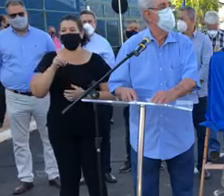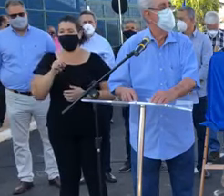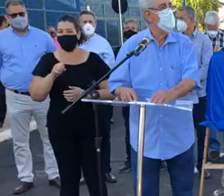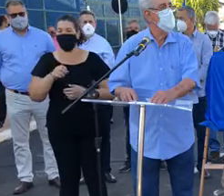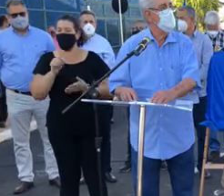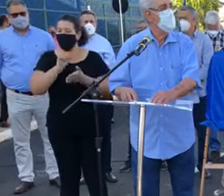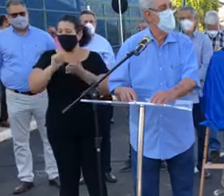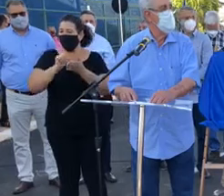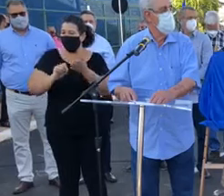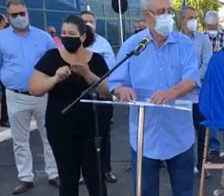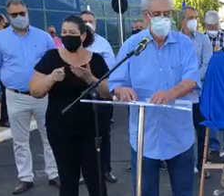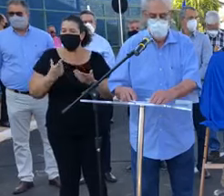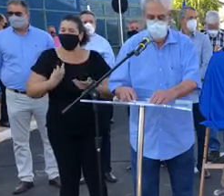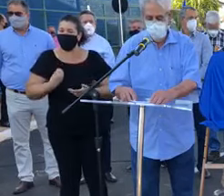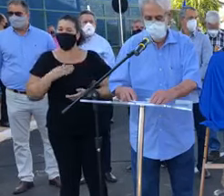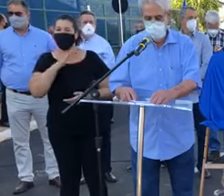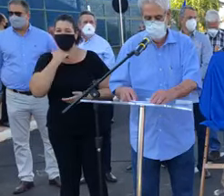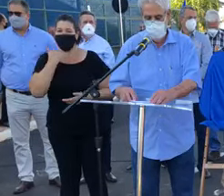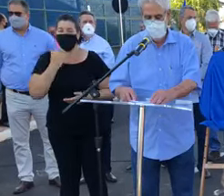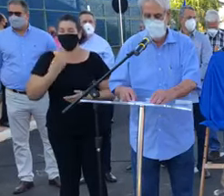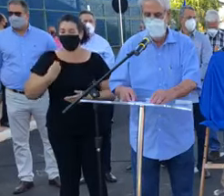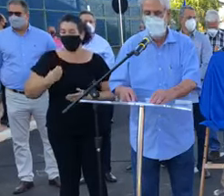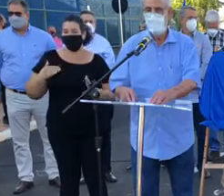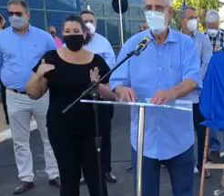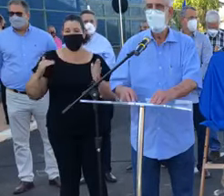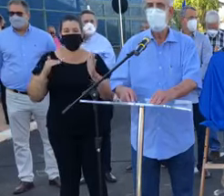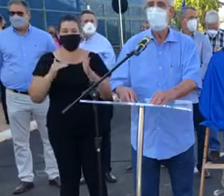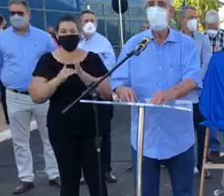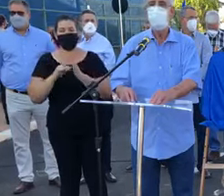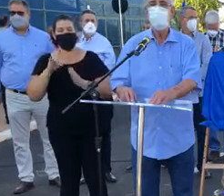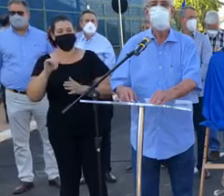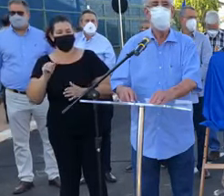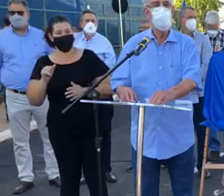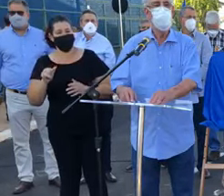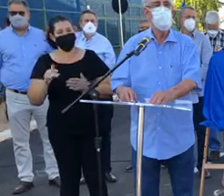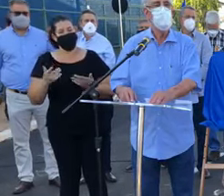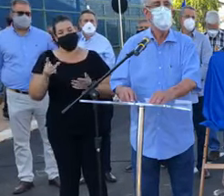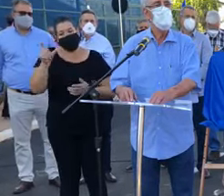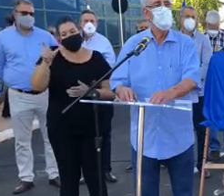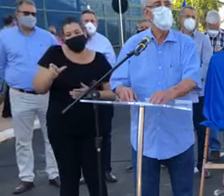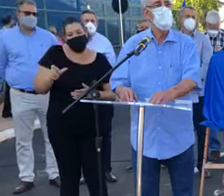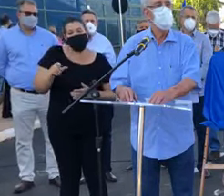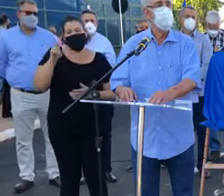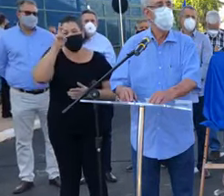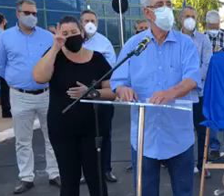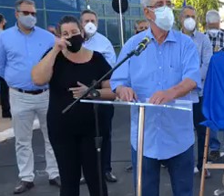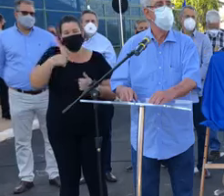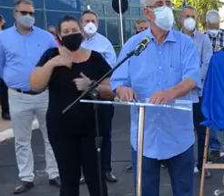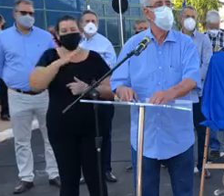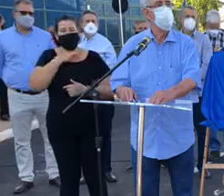Vida e da Morte: nós vivemos até o dia em que morre a última pessoa que se lembra de